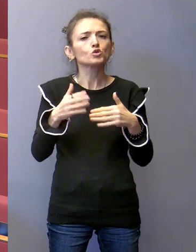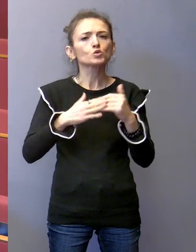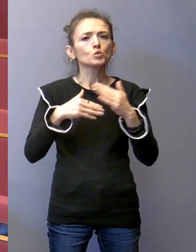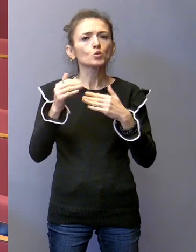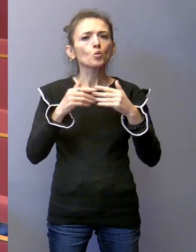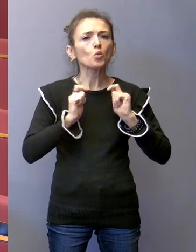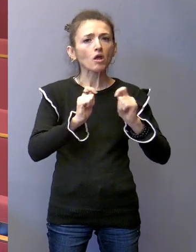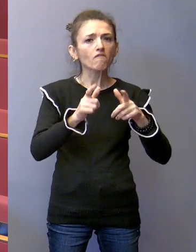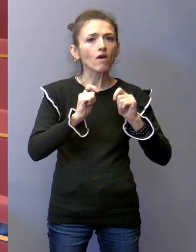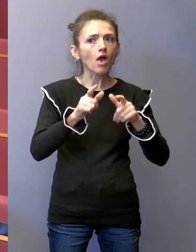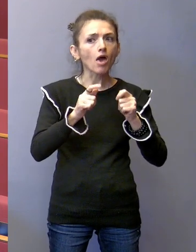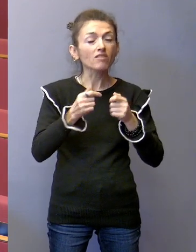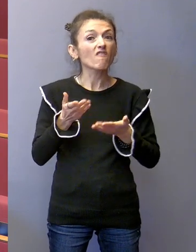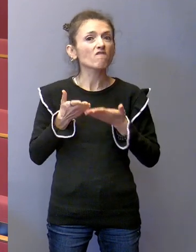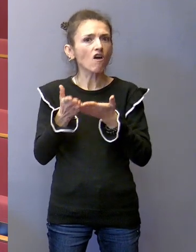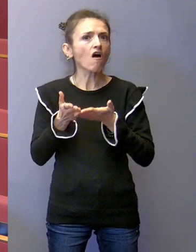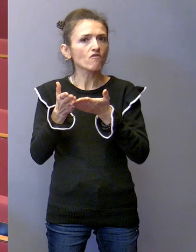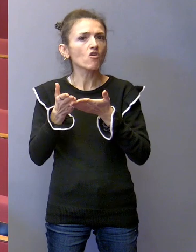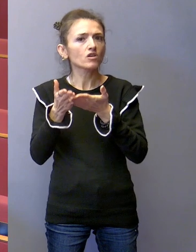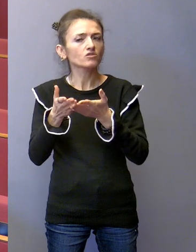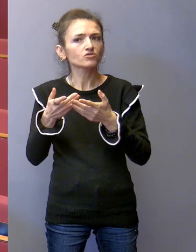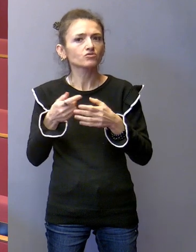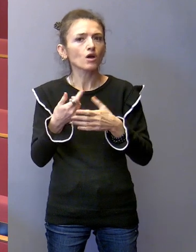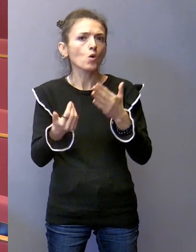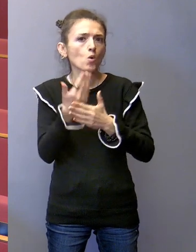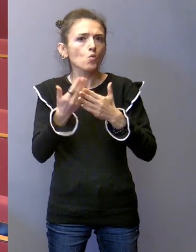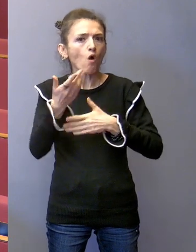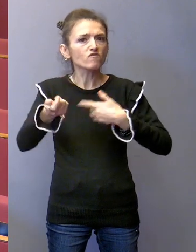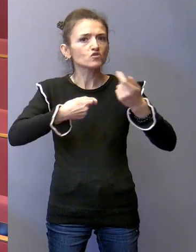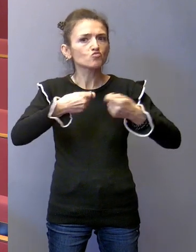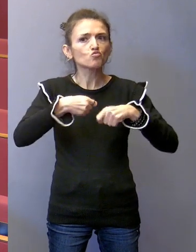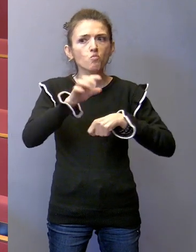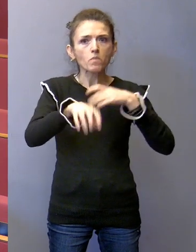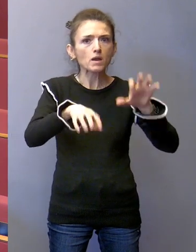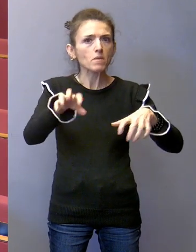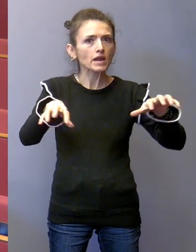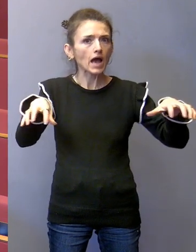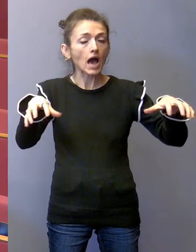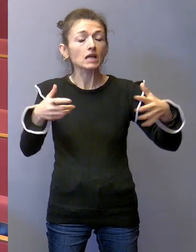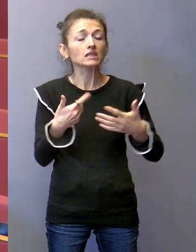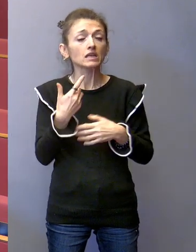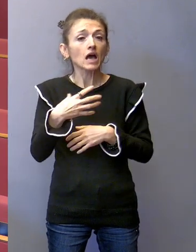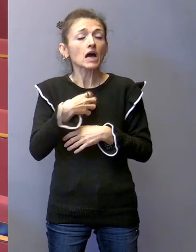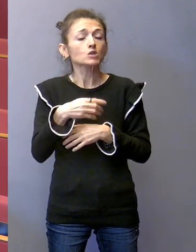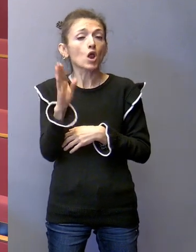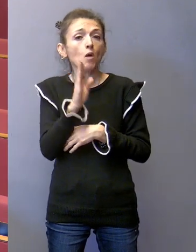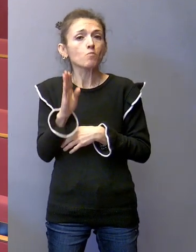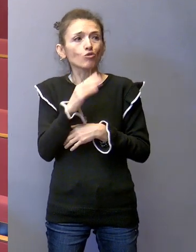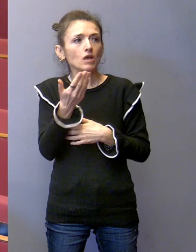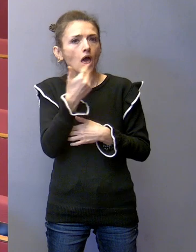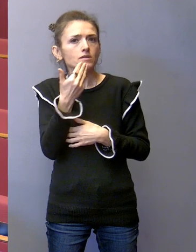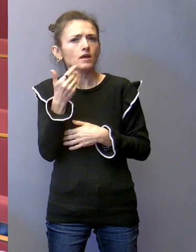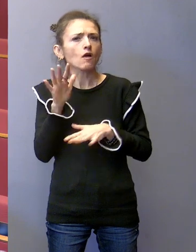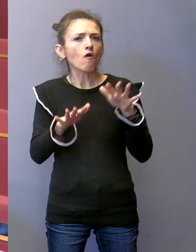insediamento di supermercati anche alimentari l'assessore Bordini non c'è sarà cercando qualche nuovo supermercato da inserire a Genova